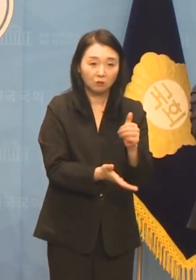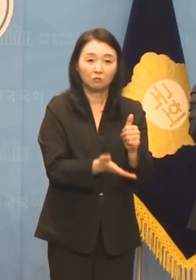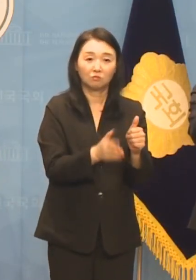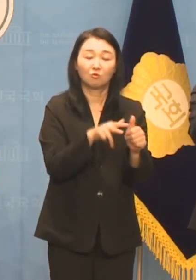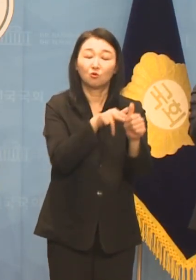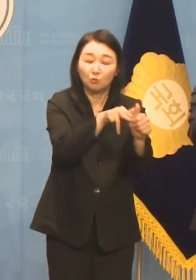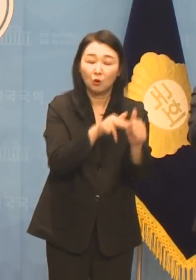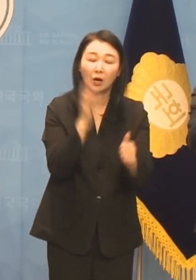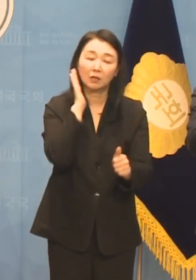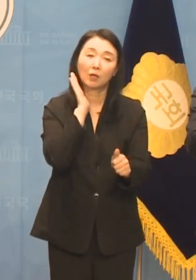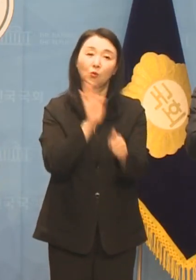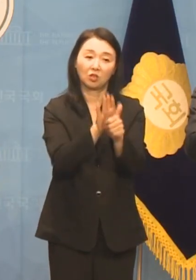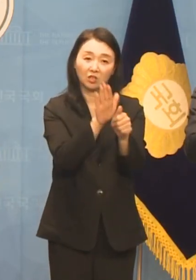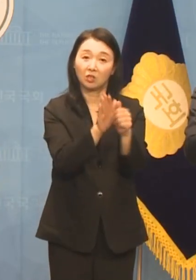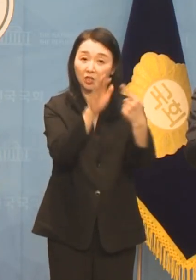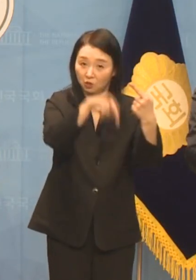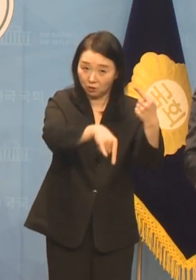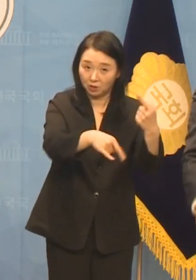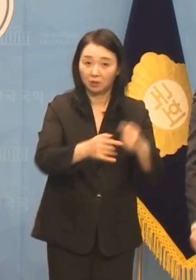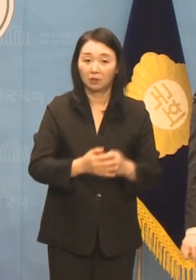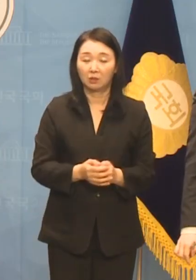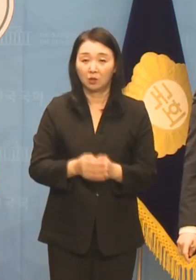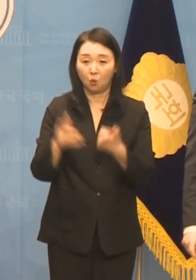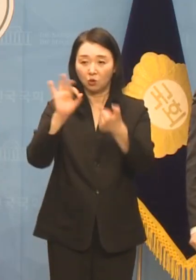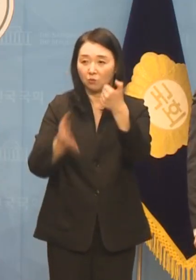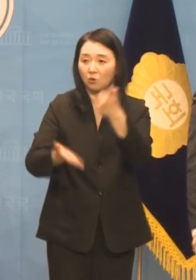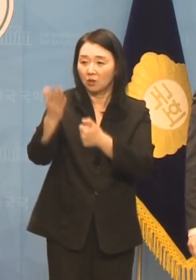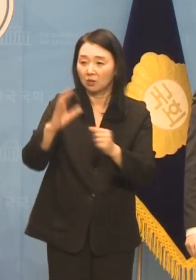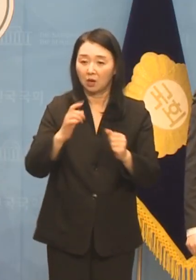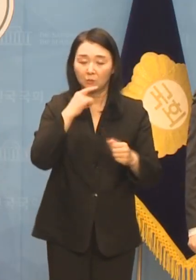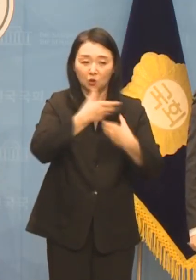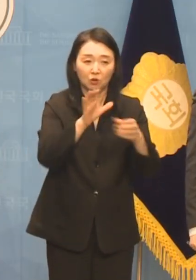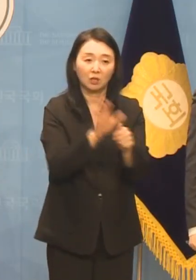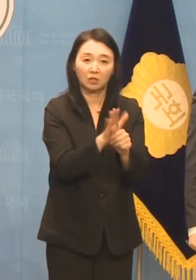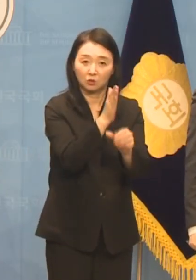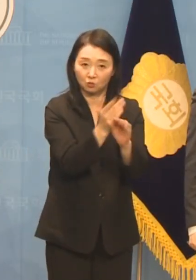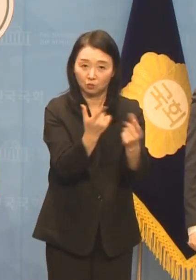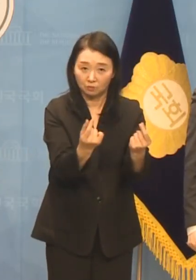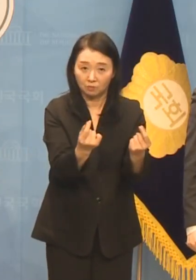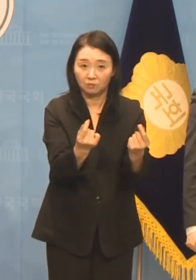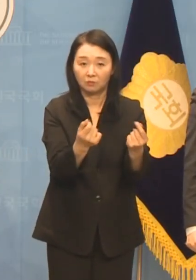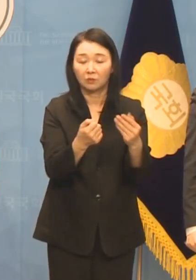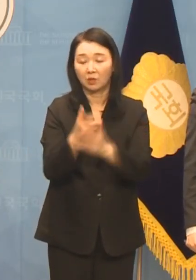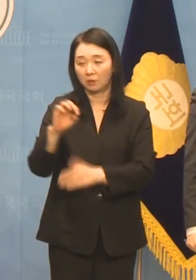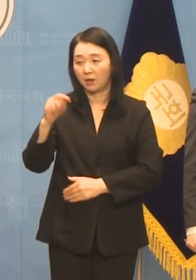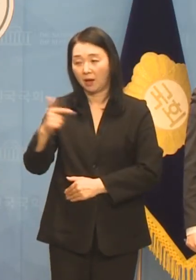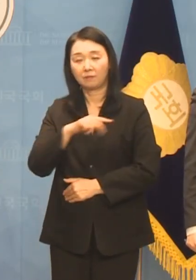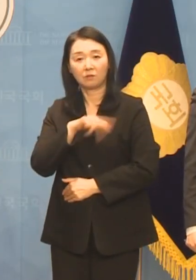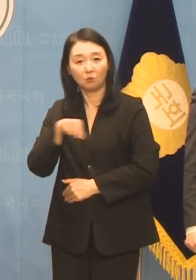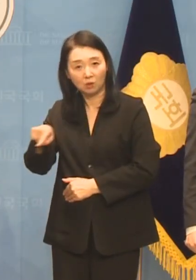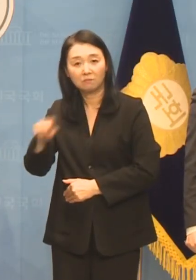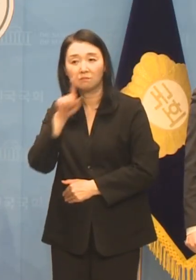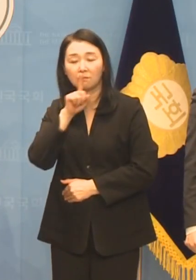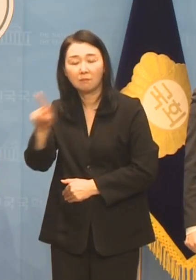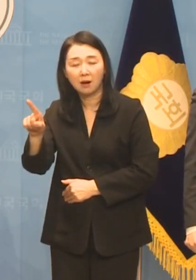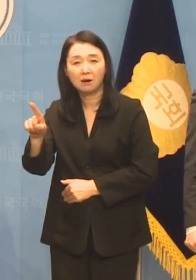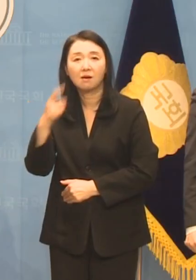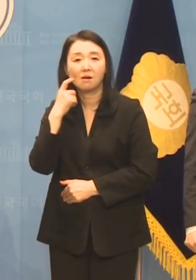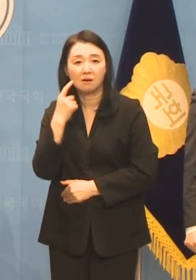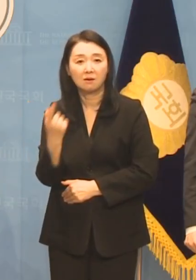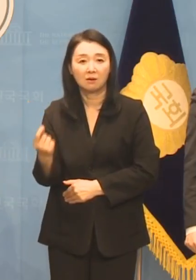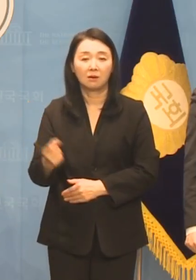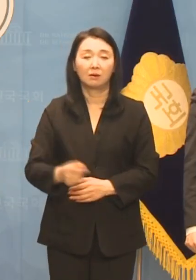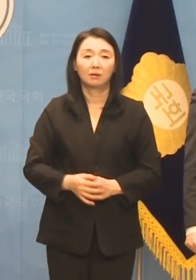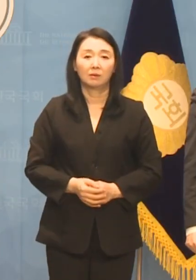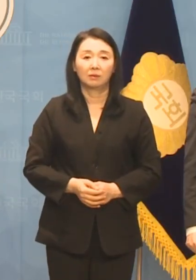1위를 차지하고 있기도 합니다. 절반이 가까운 국민이 더불어민주당을 지지하고 있다는 점에서 안철수 의원의 해당한 주장은 명백한